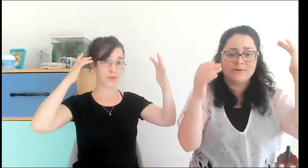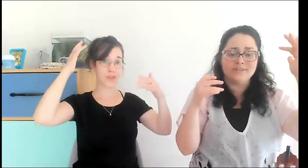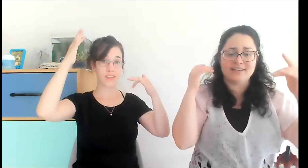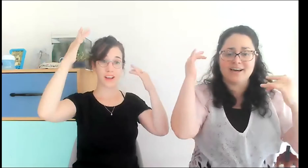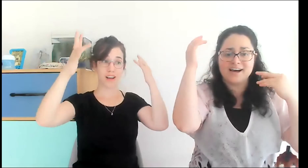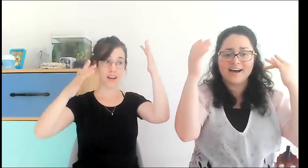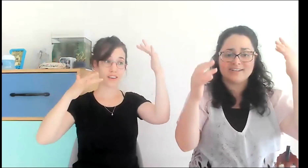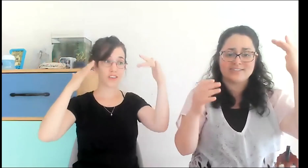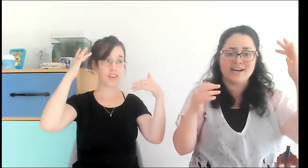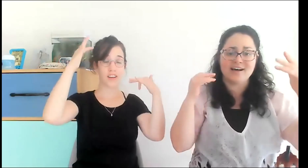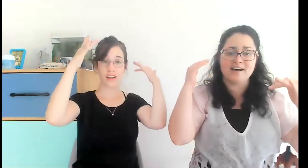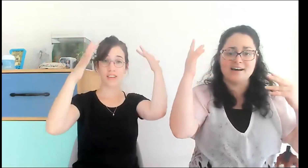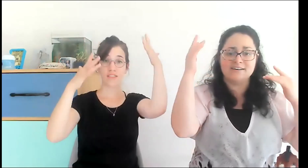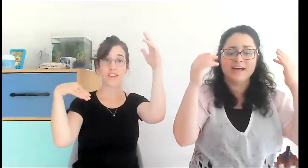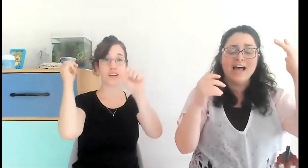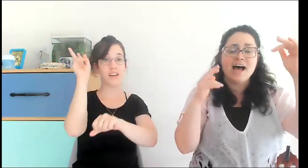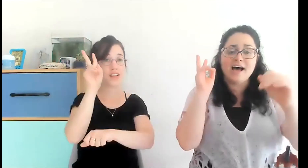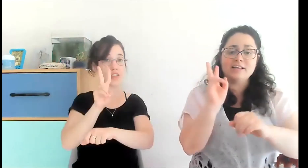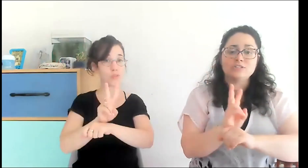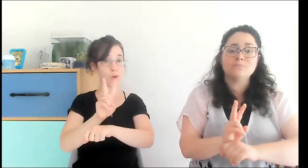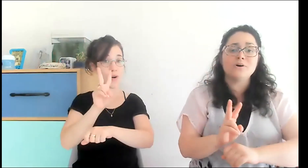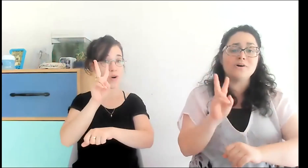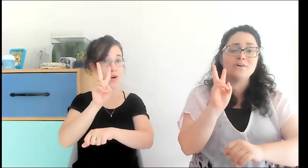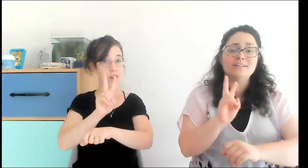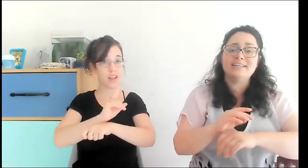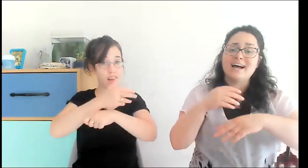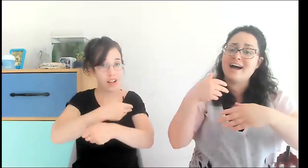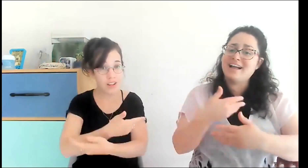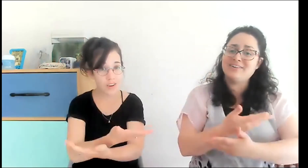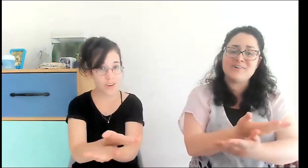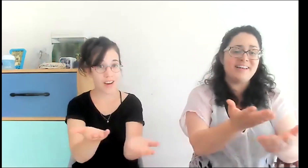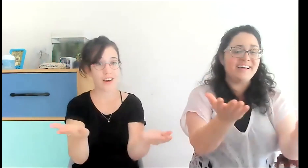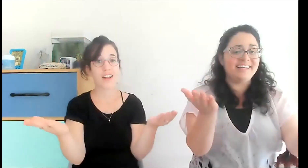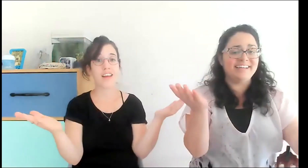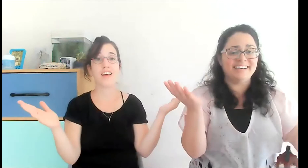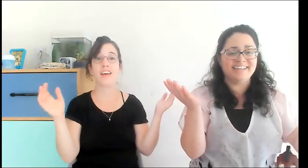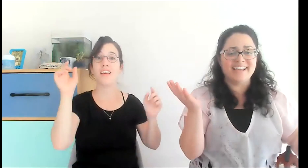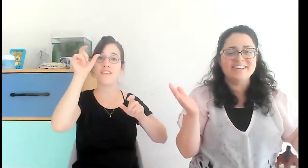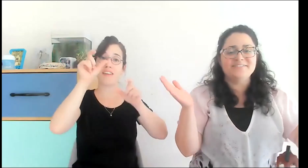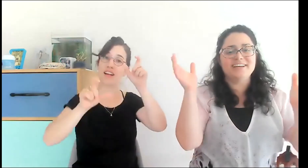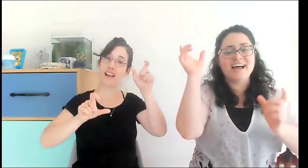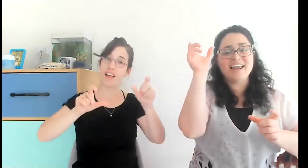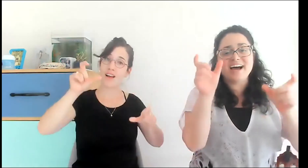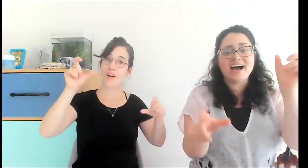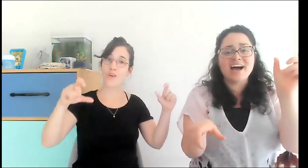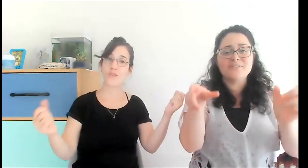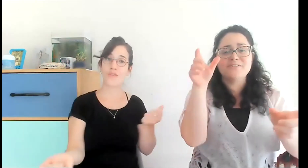נרשמות עכשיו. אנא שמור לי על כל אלה ועל